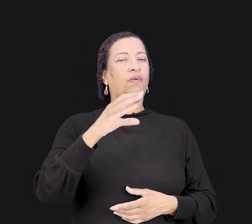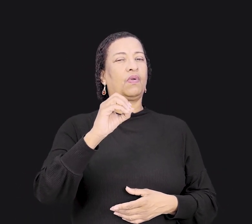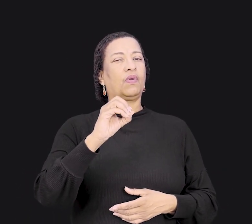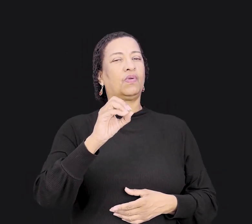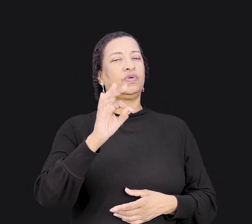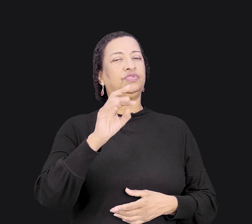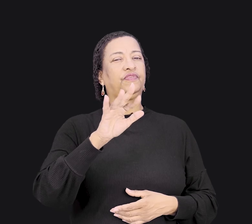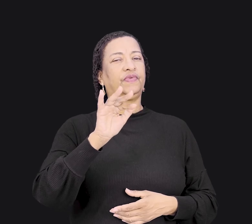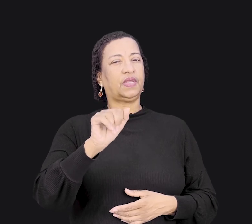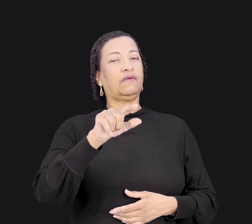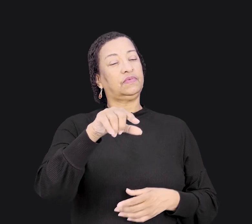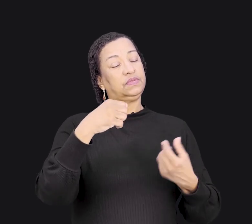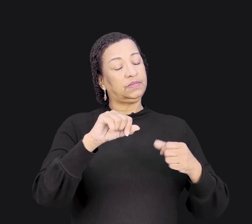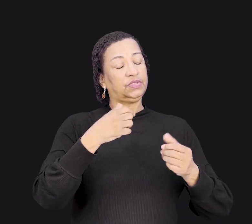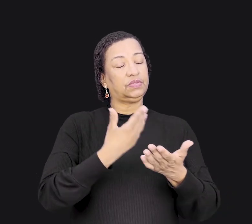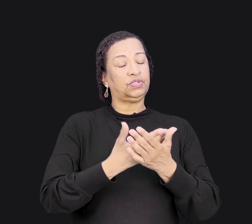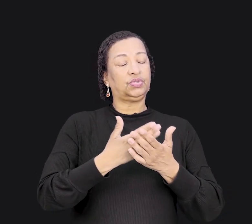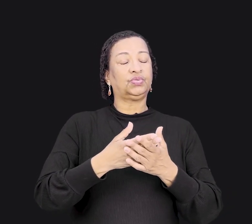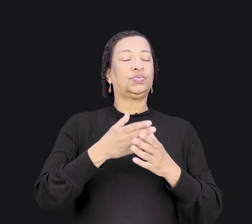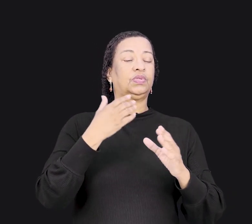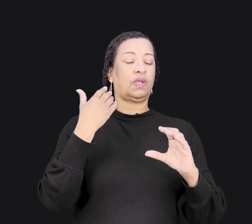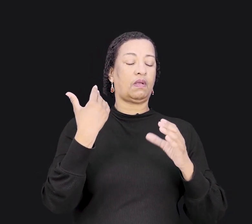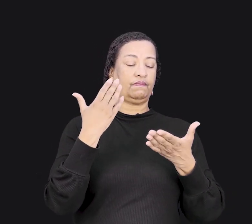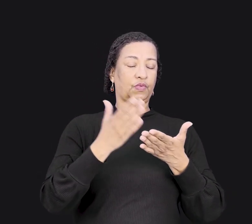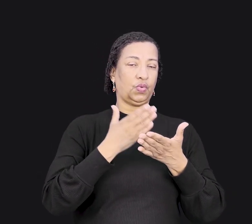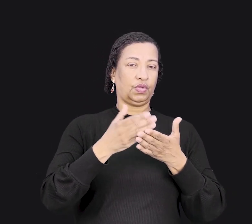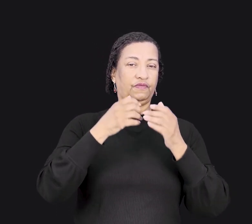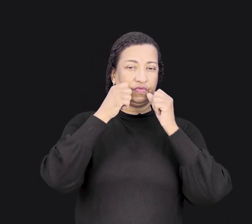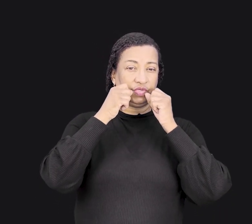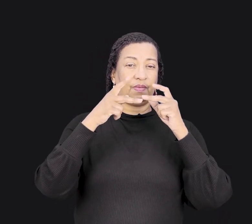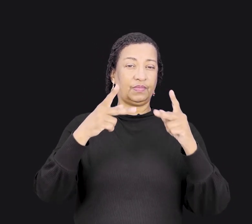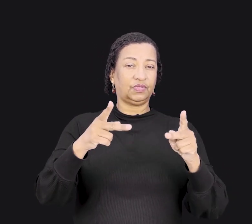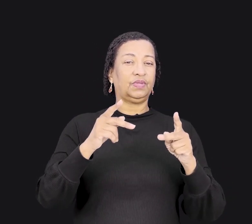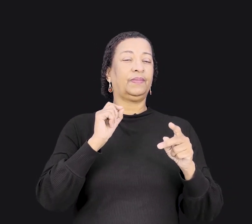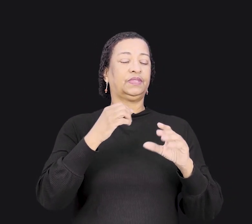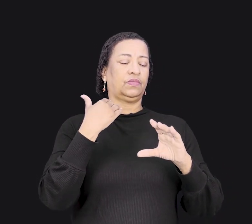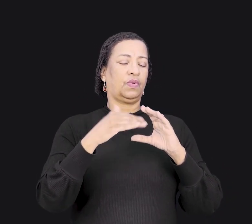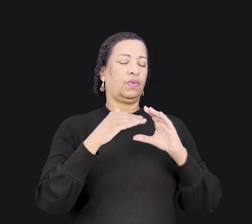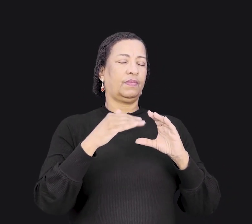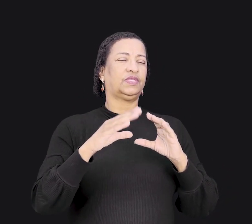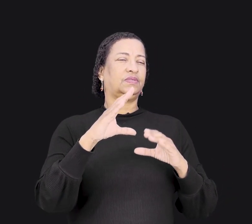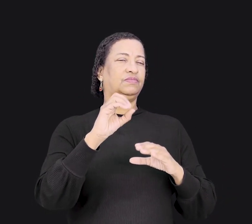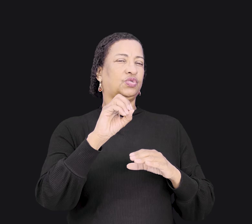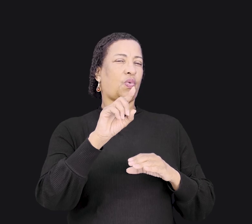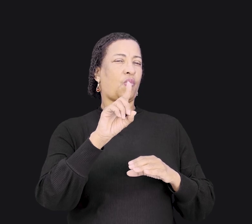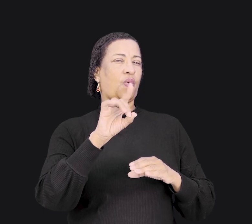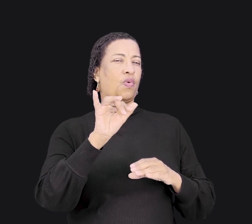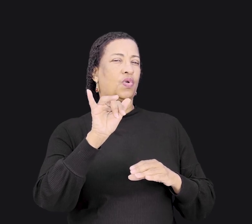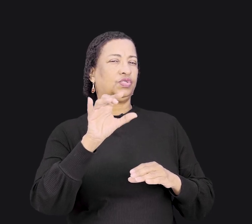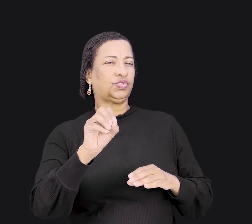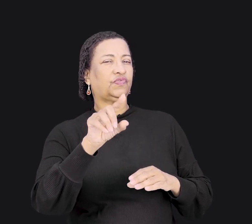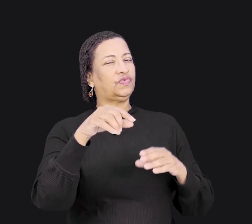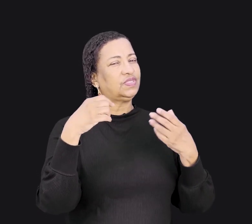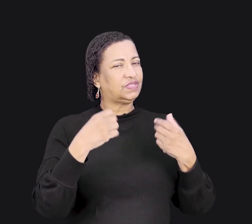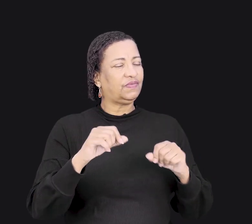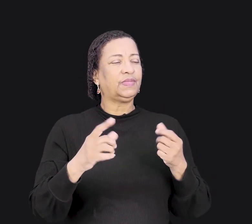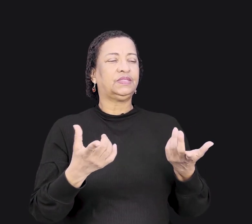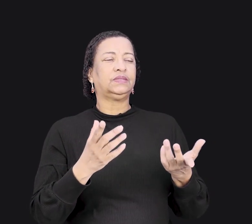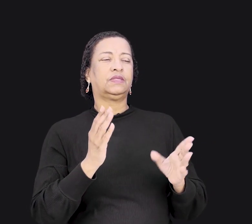se ele fosse uma mensagem codificada para o povo de Deus. Você vai precisar de algumas chaves para decodificá-la.